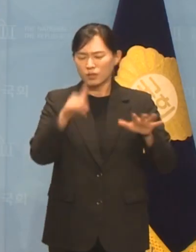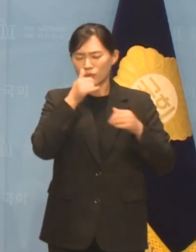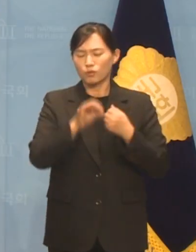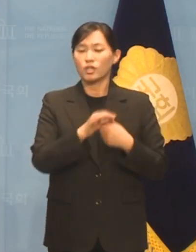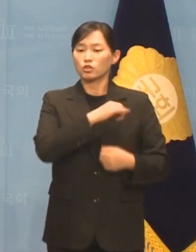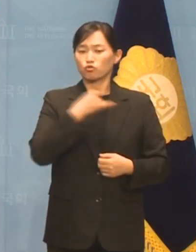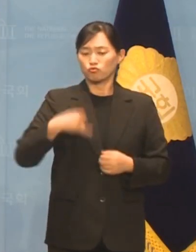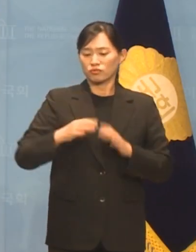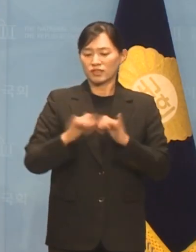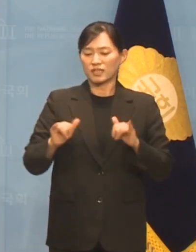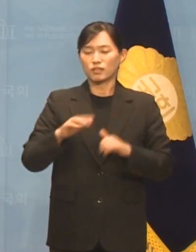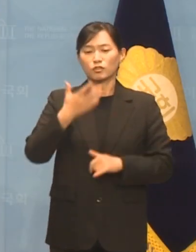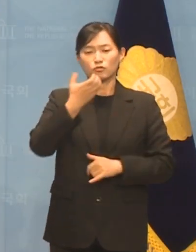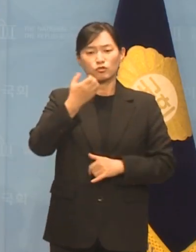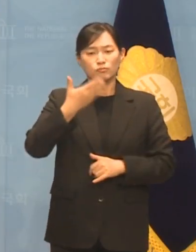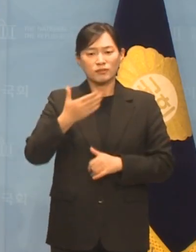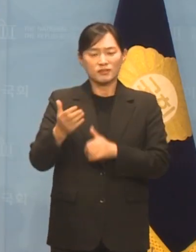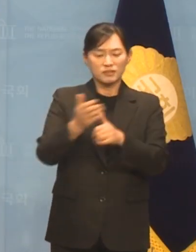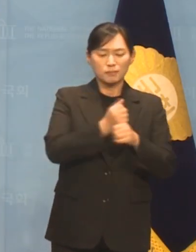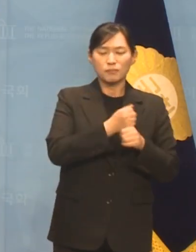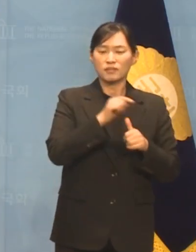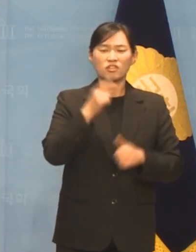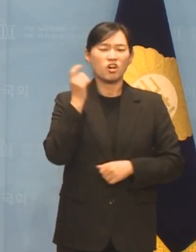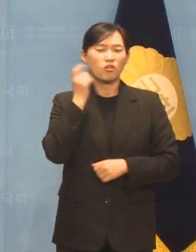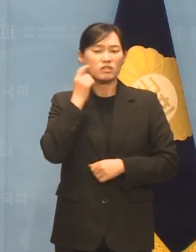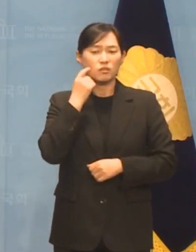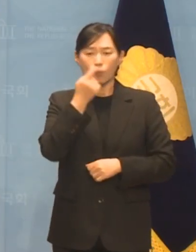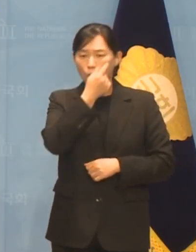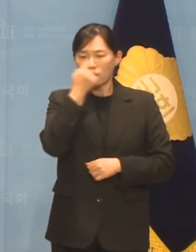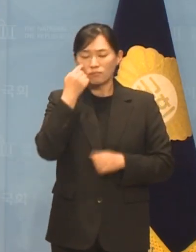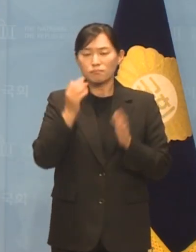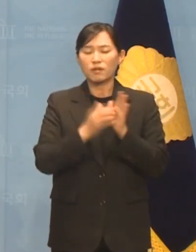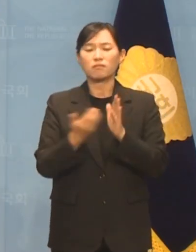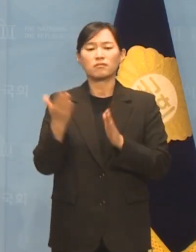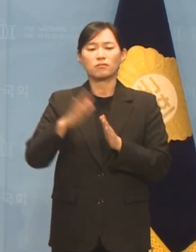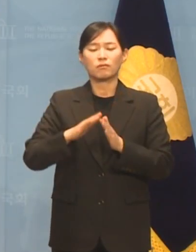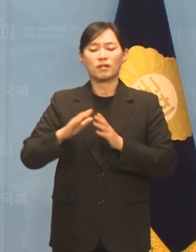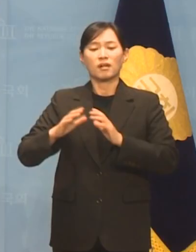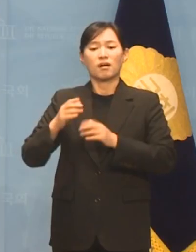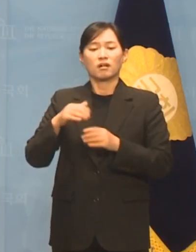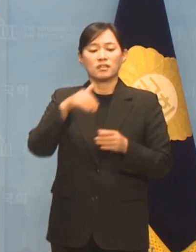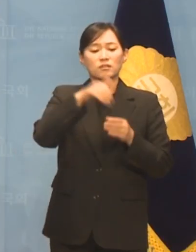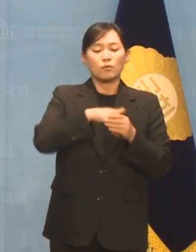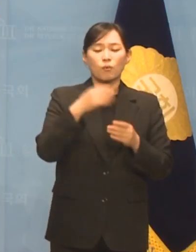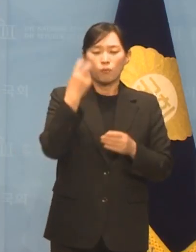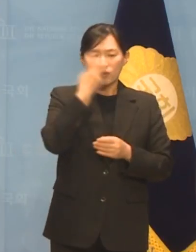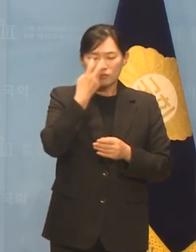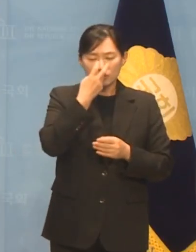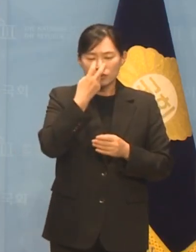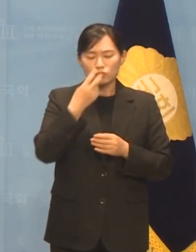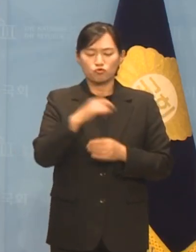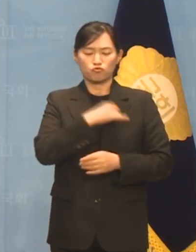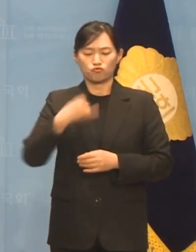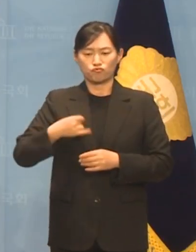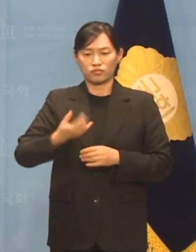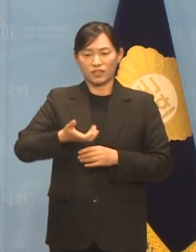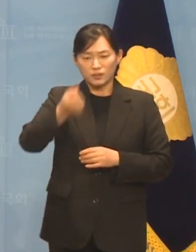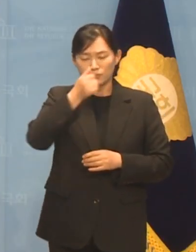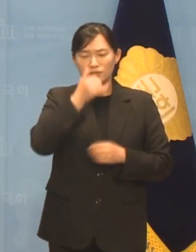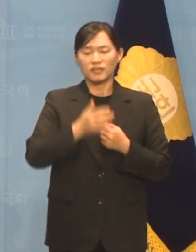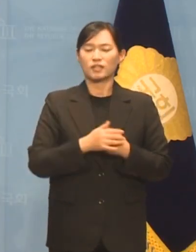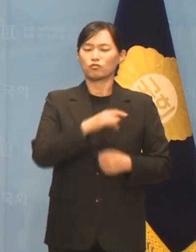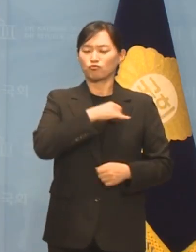99명 체포가 거짓으로 밝혀졌음에도 불구하고 선관위도 중국이 관리하고 있다. 선관위가